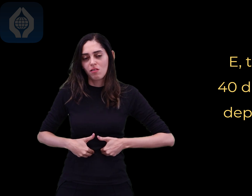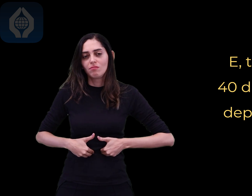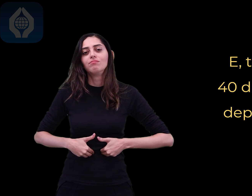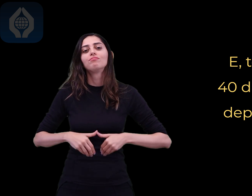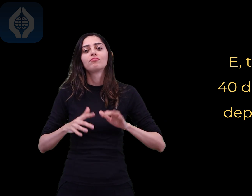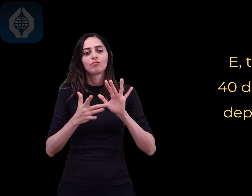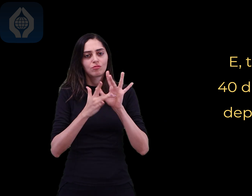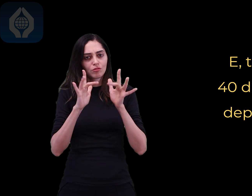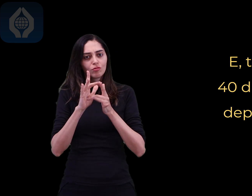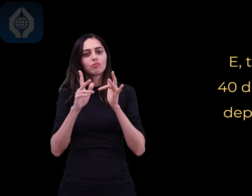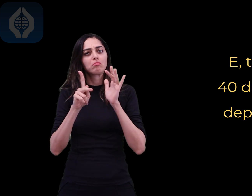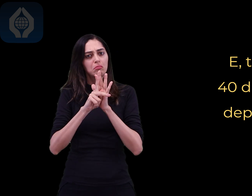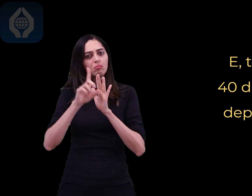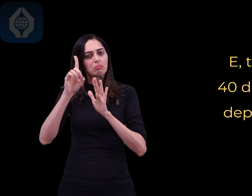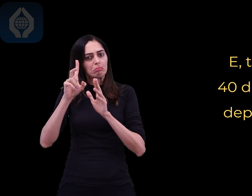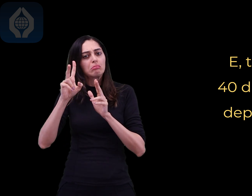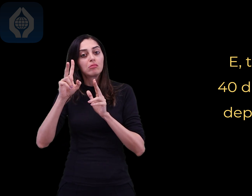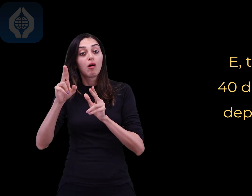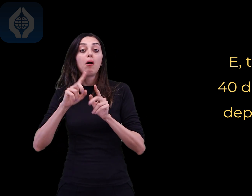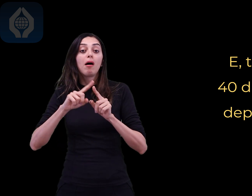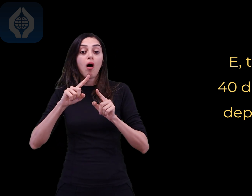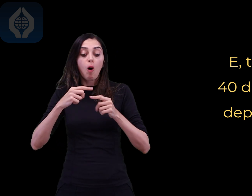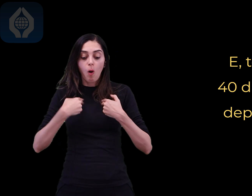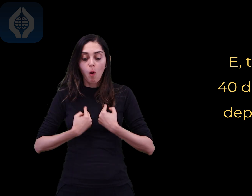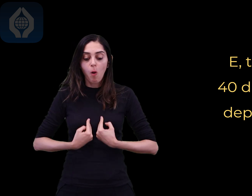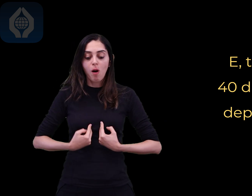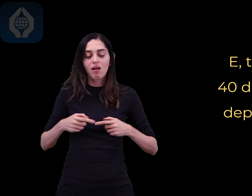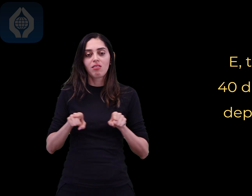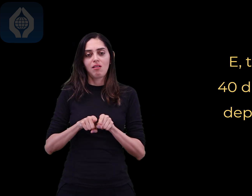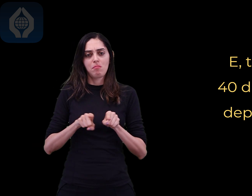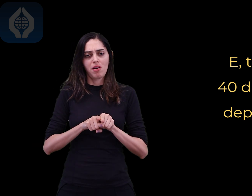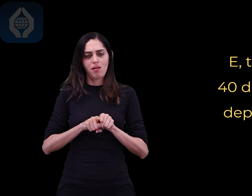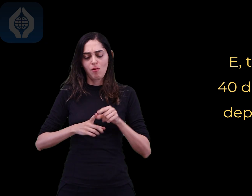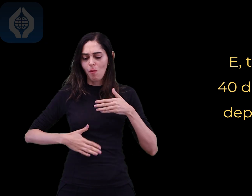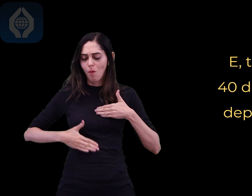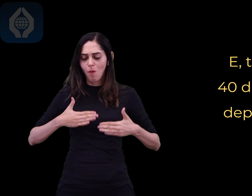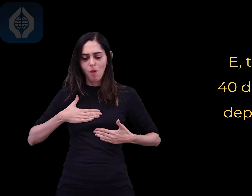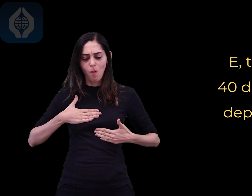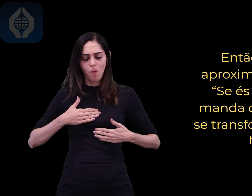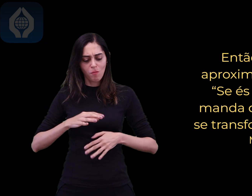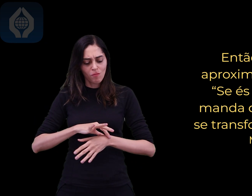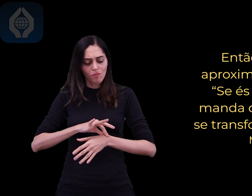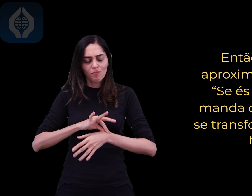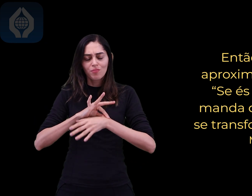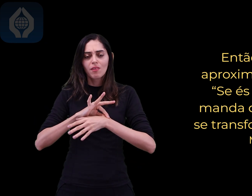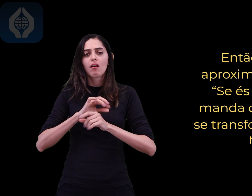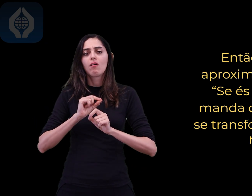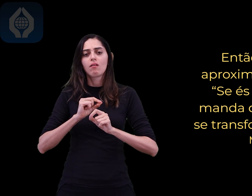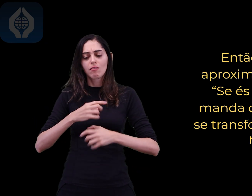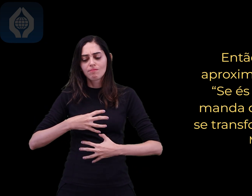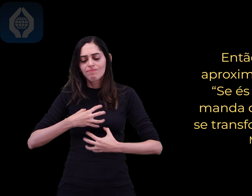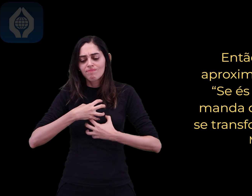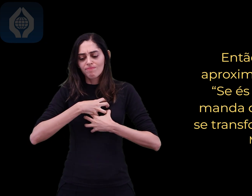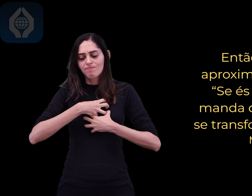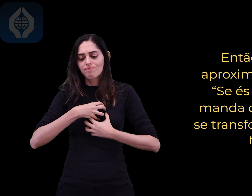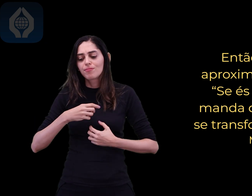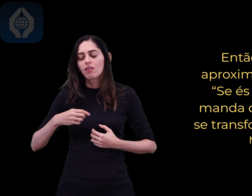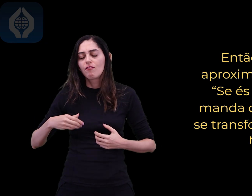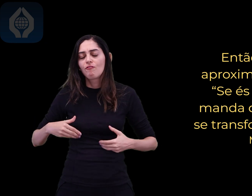homem. Ele sentiu fome assim como nós. Em Mateus 4 diz: então